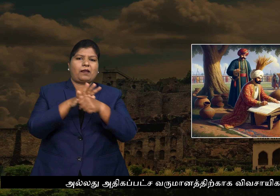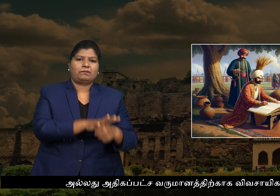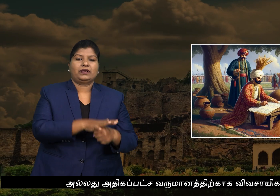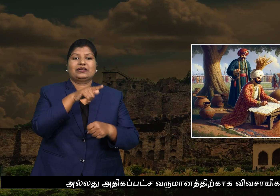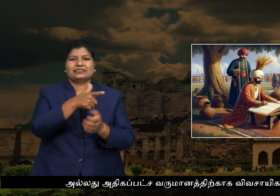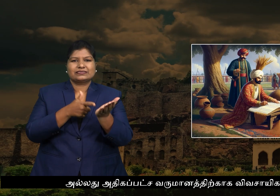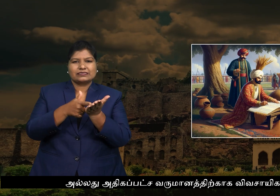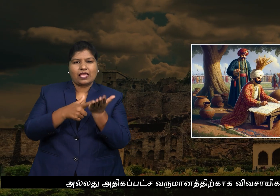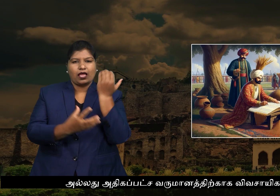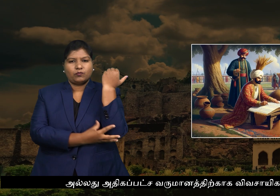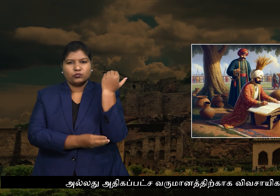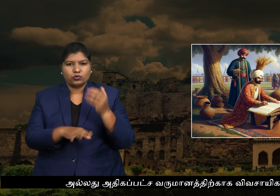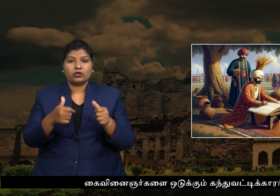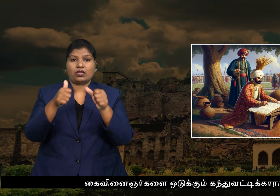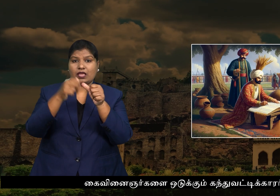மற்றும்